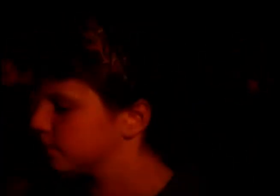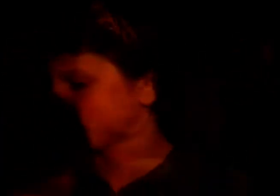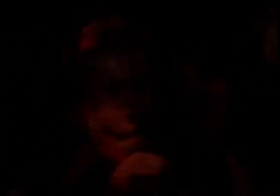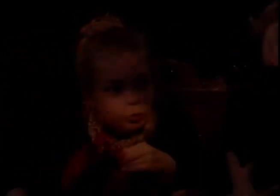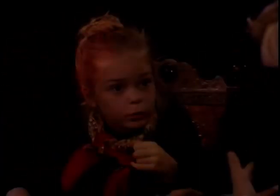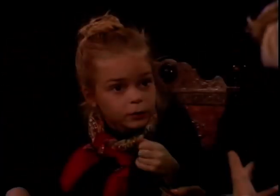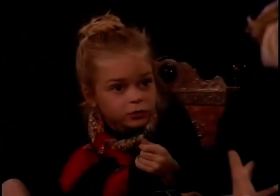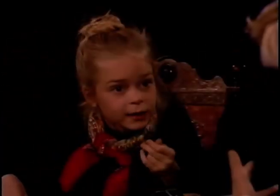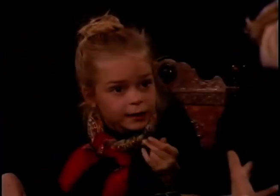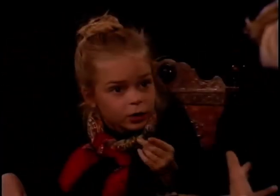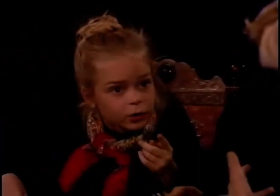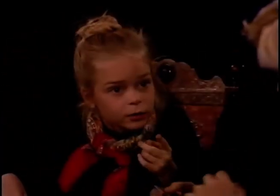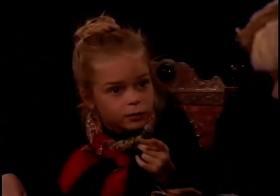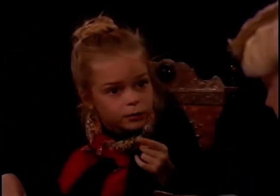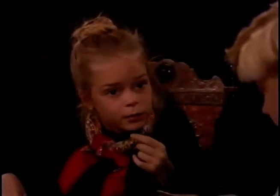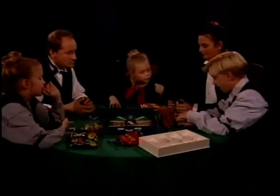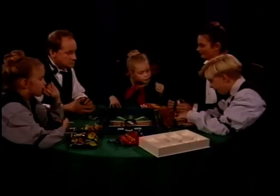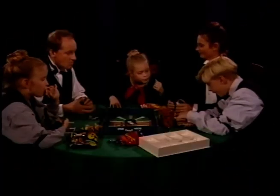Vad har Jocke på sig idag då? Du kan titta.